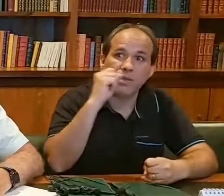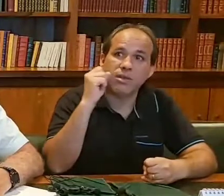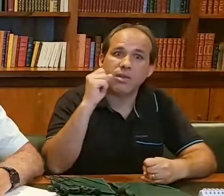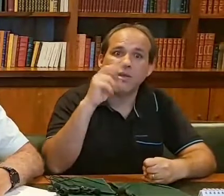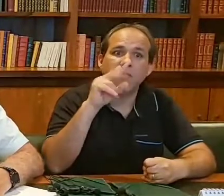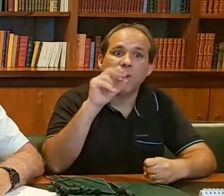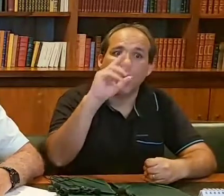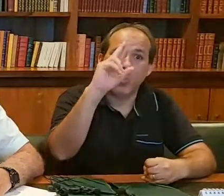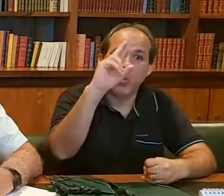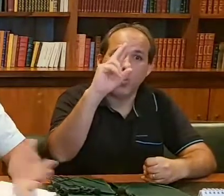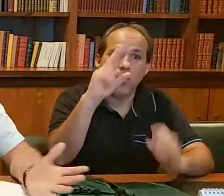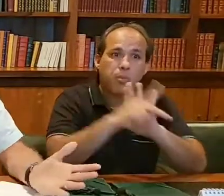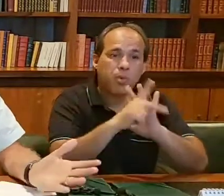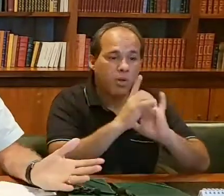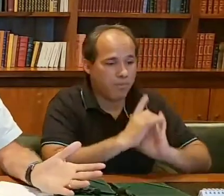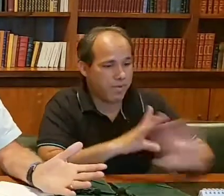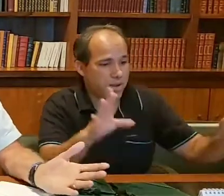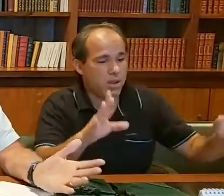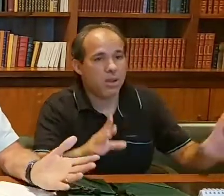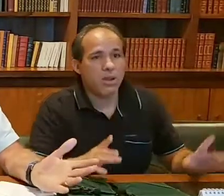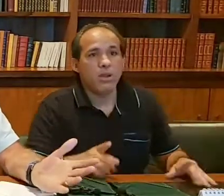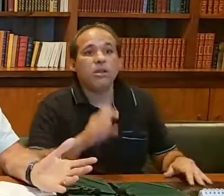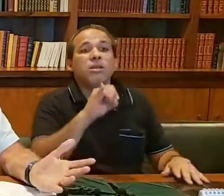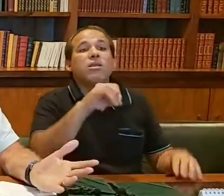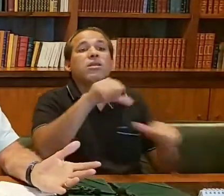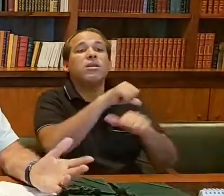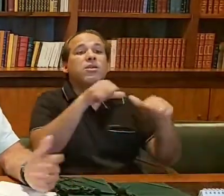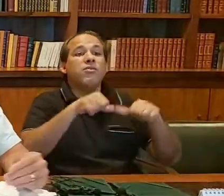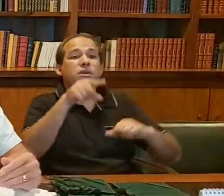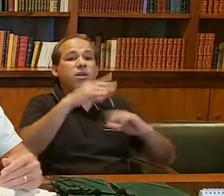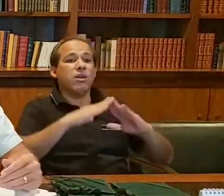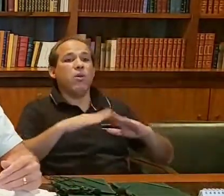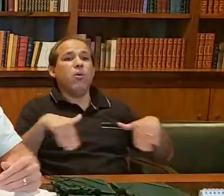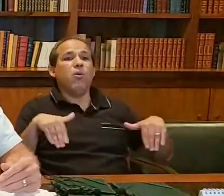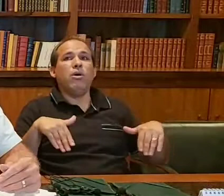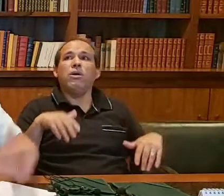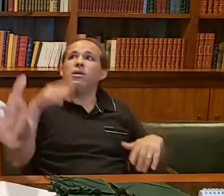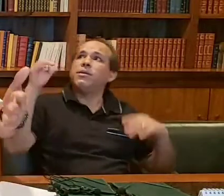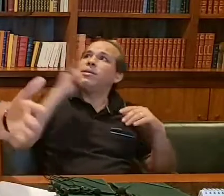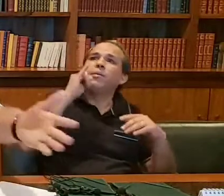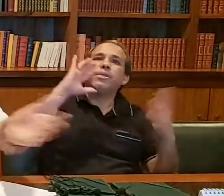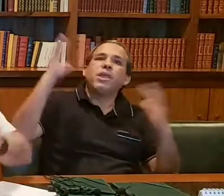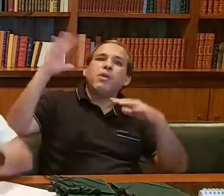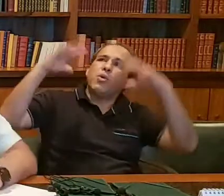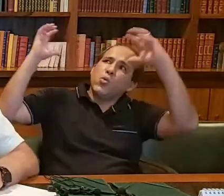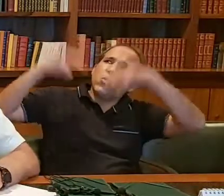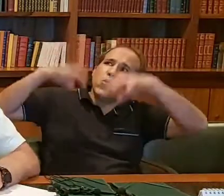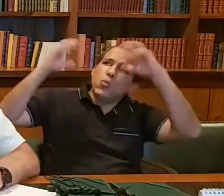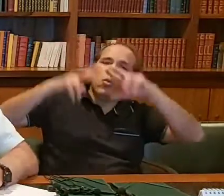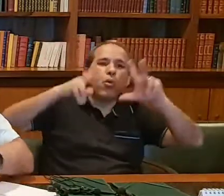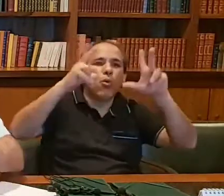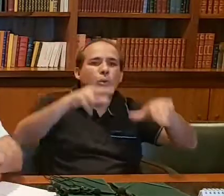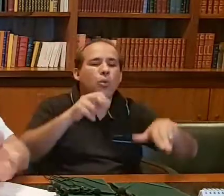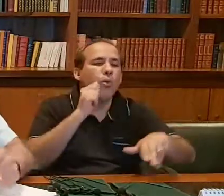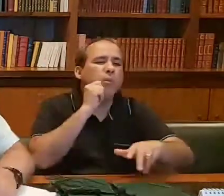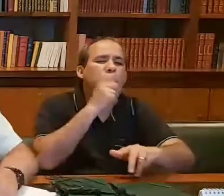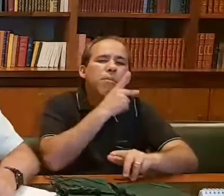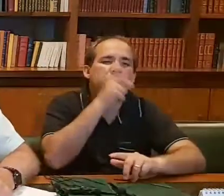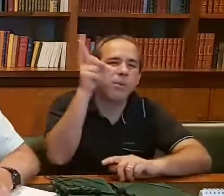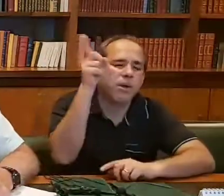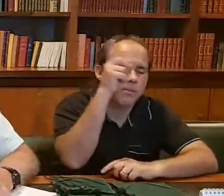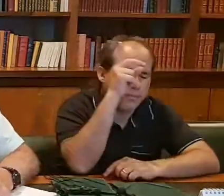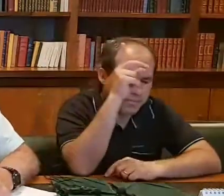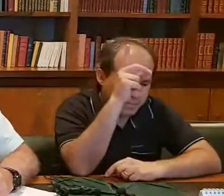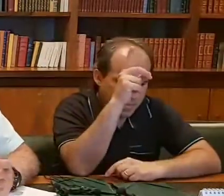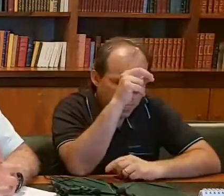liberdade. Você fica preso em casa por causa do mau tempo. É, como o pessoal lá do Amapá, que